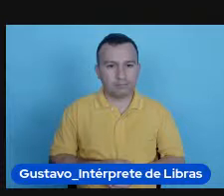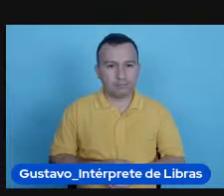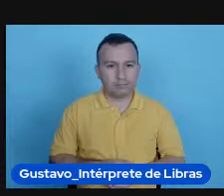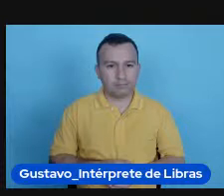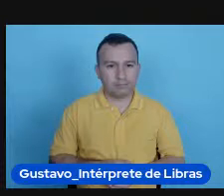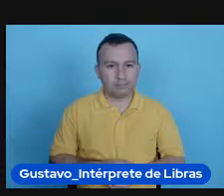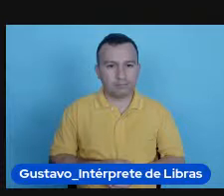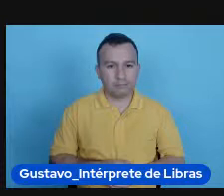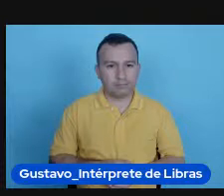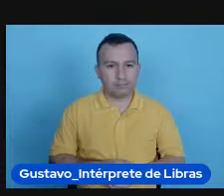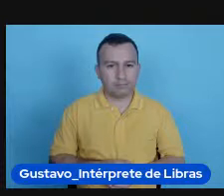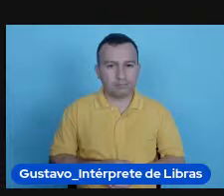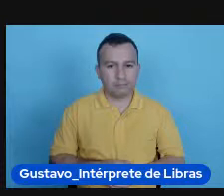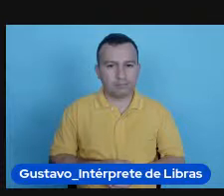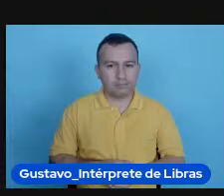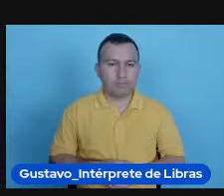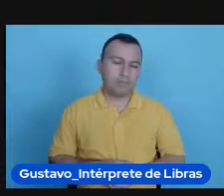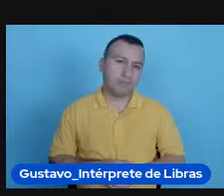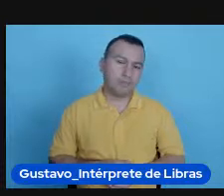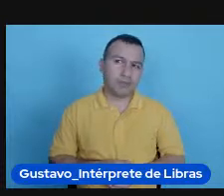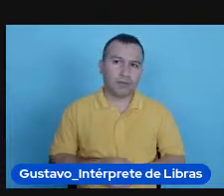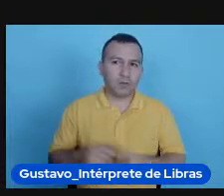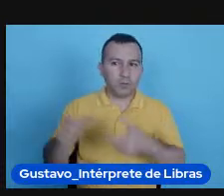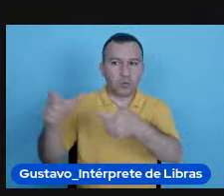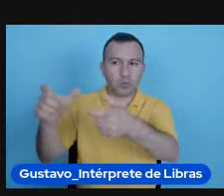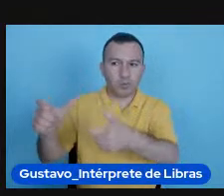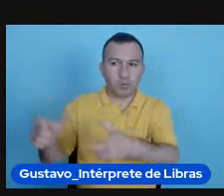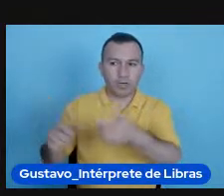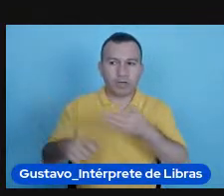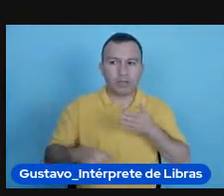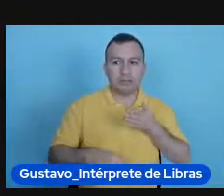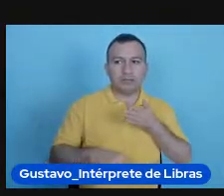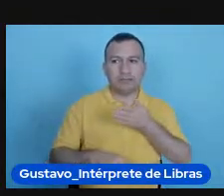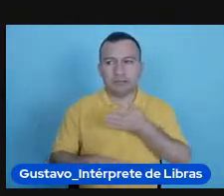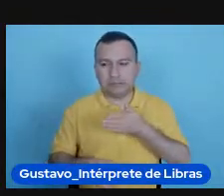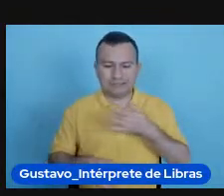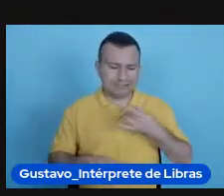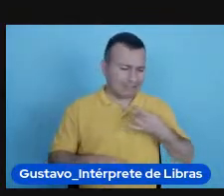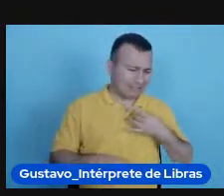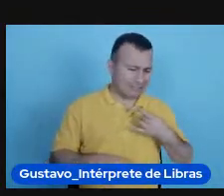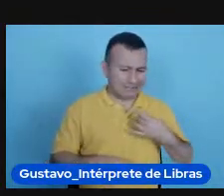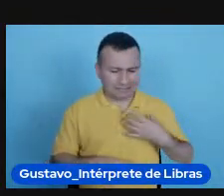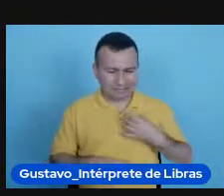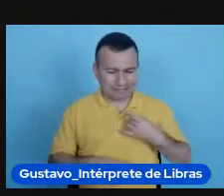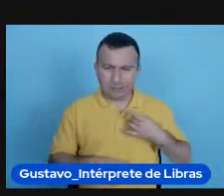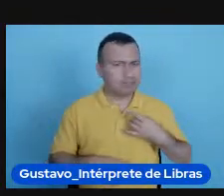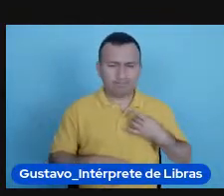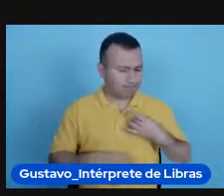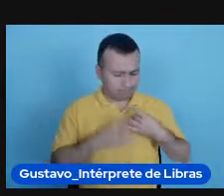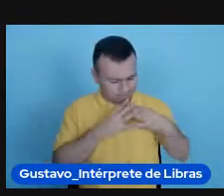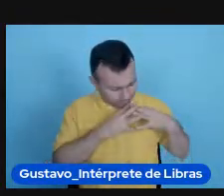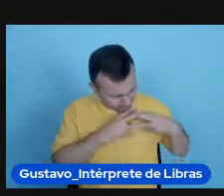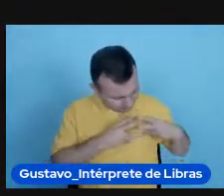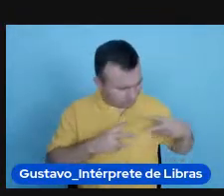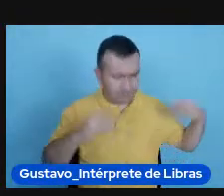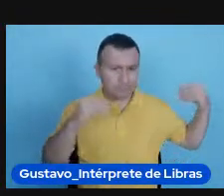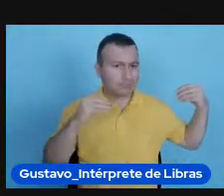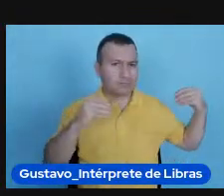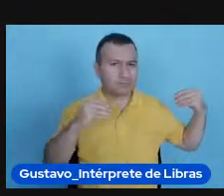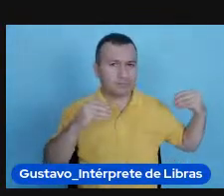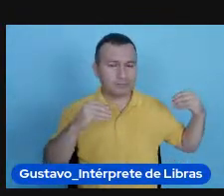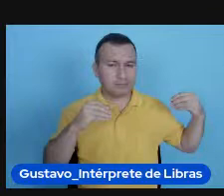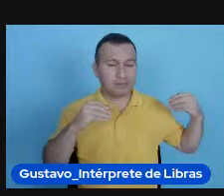Ah, vou em supermercado, vou pegar um ônibus. Perder esses traumas que eles têm, né? De, ah, porque eu sou cego, eu não consigo